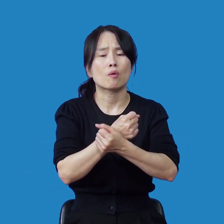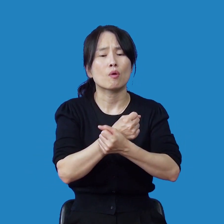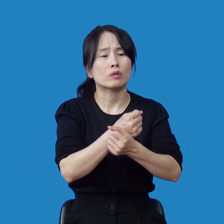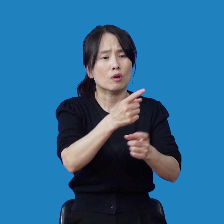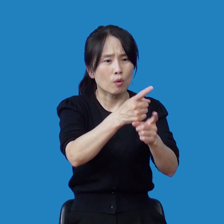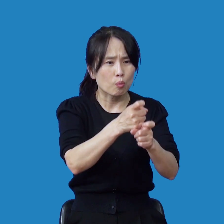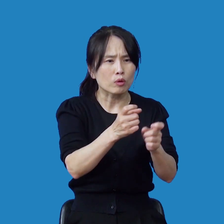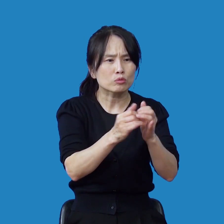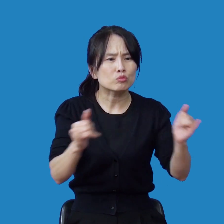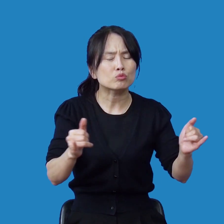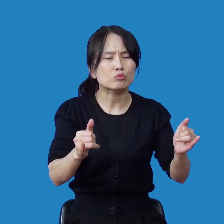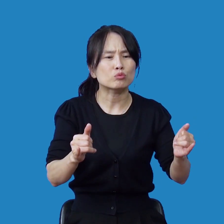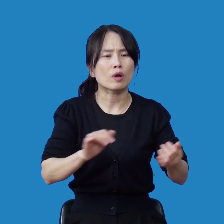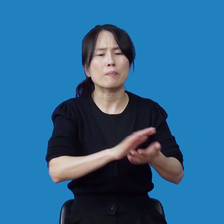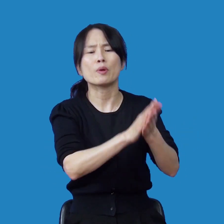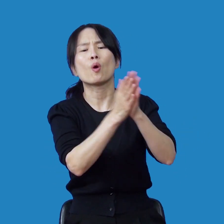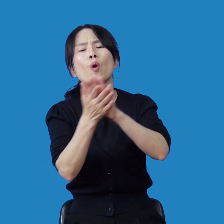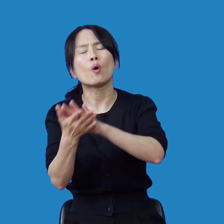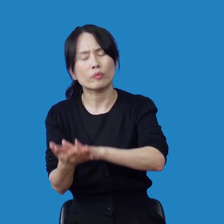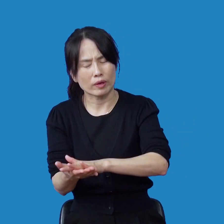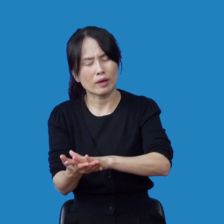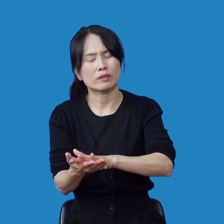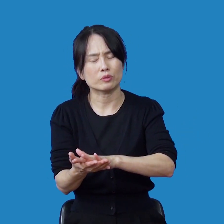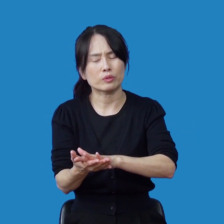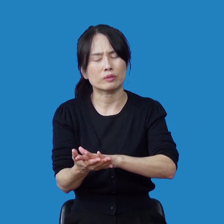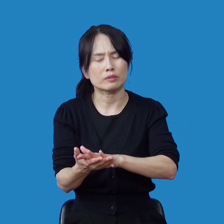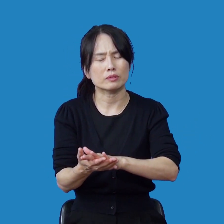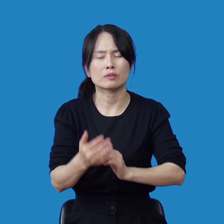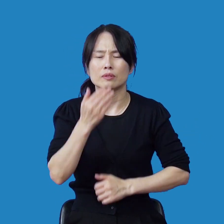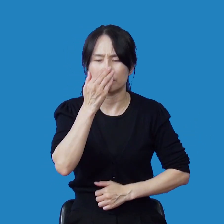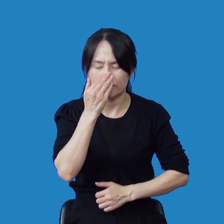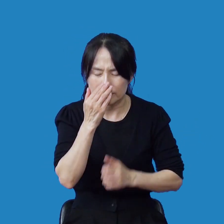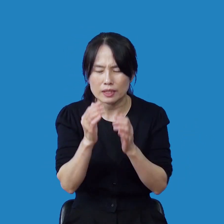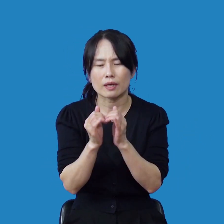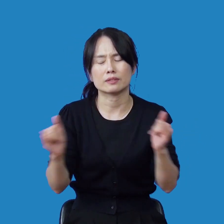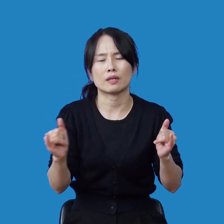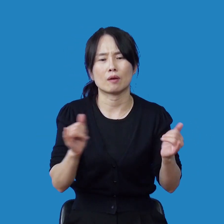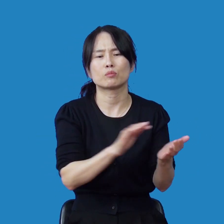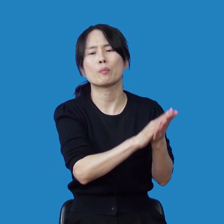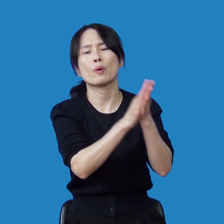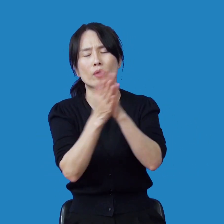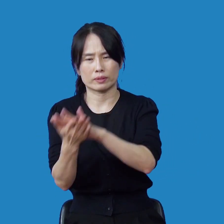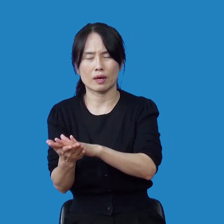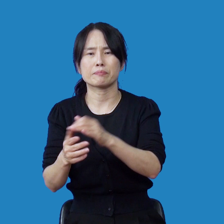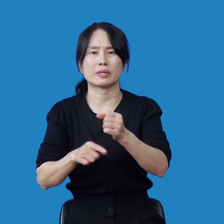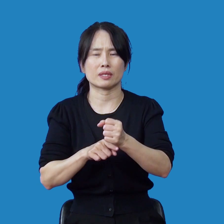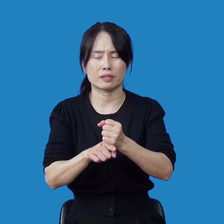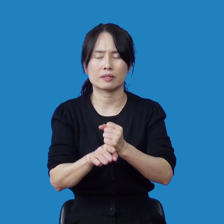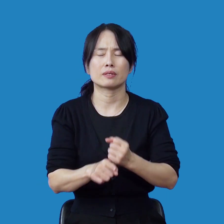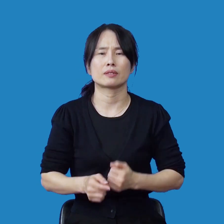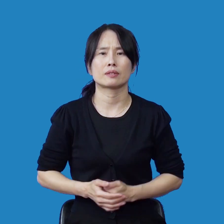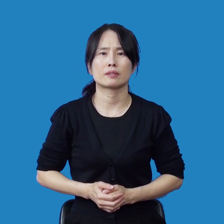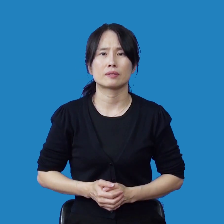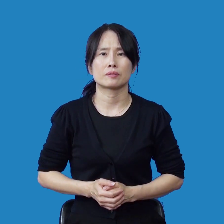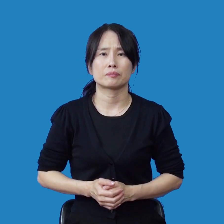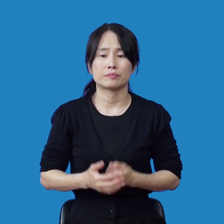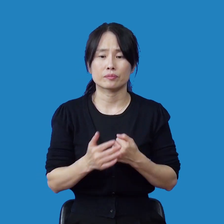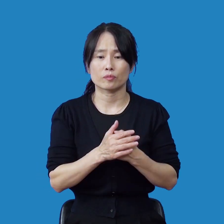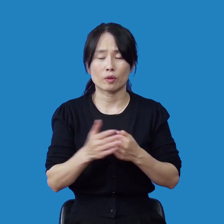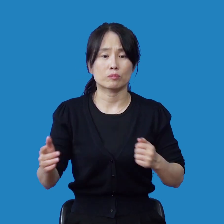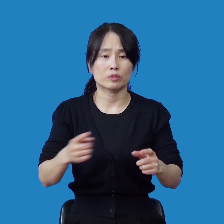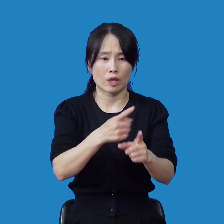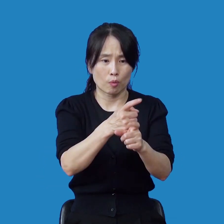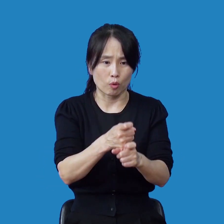변화되어서 불씨를 다른 사람들에게 나누어 주는 착한 사람이 될 것이다, 그런 뜻입니다. 그러니까